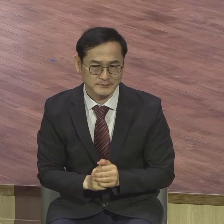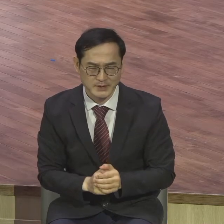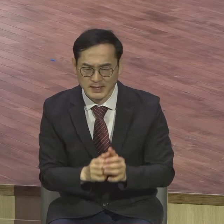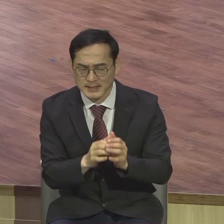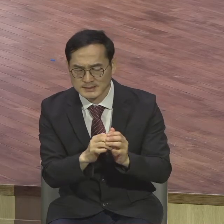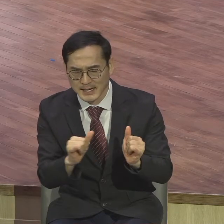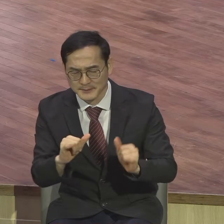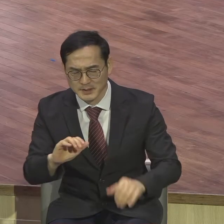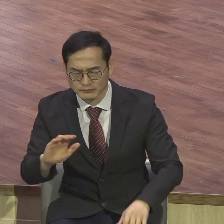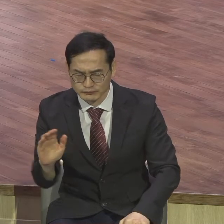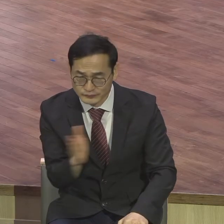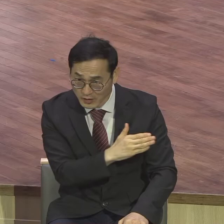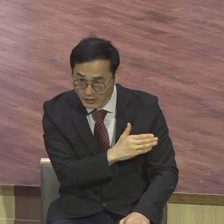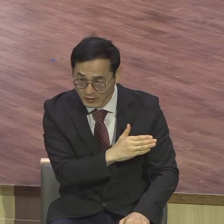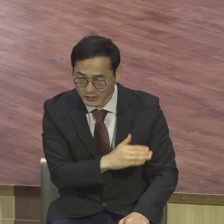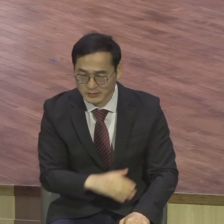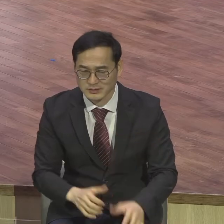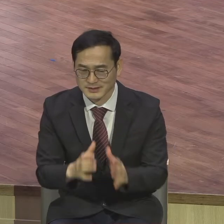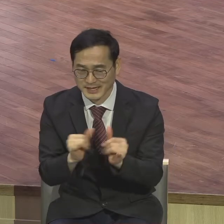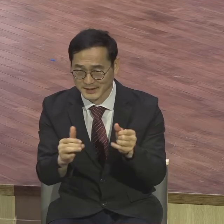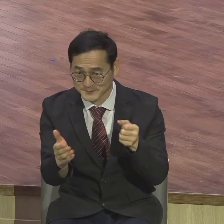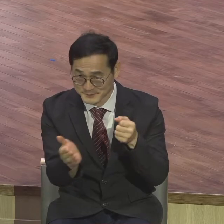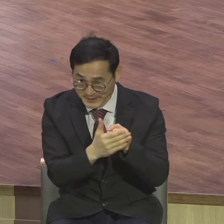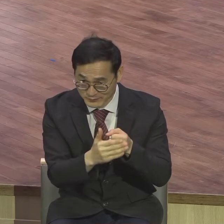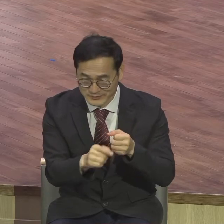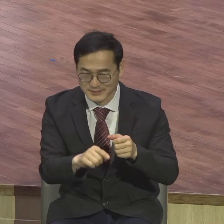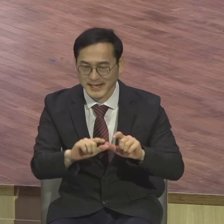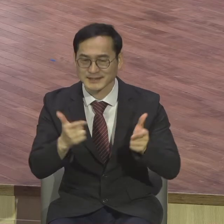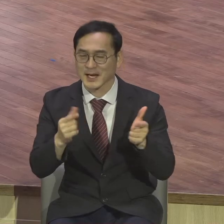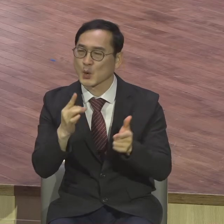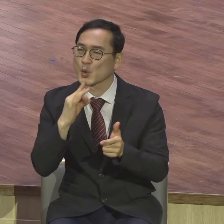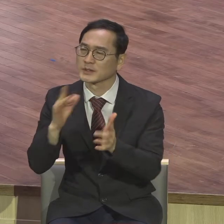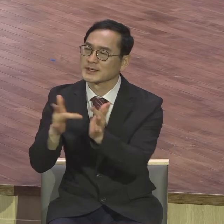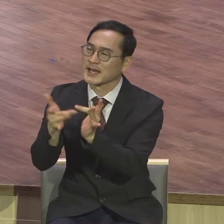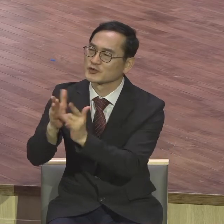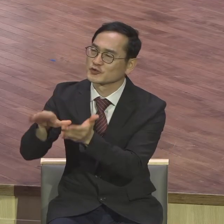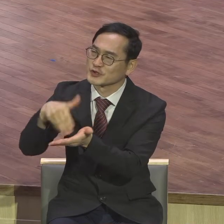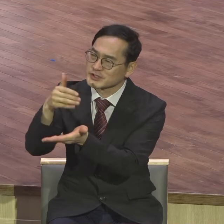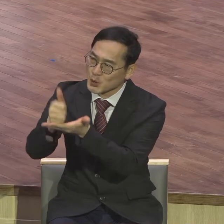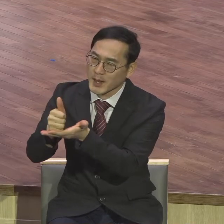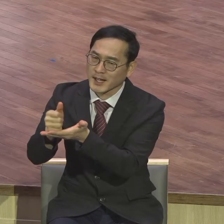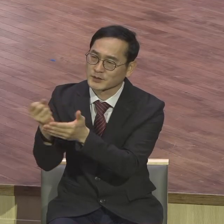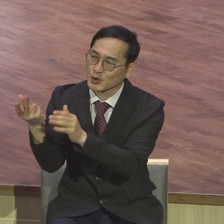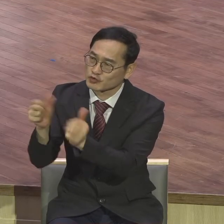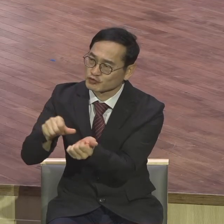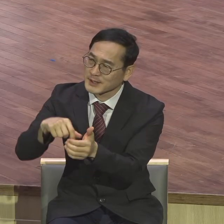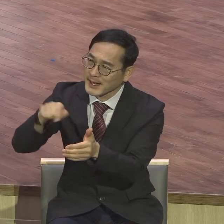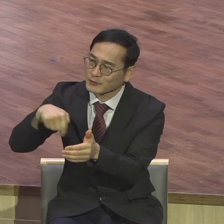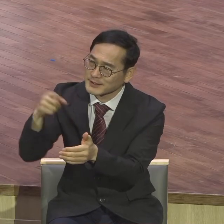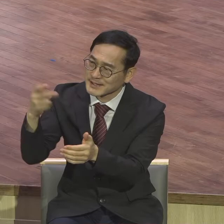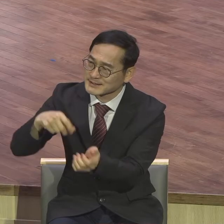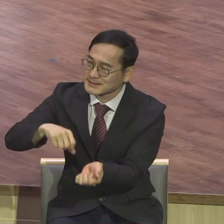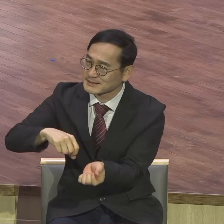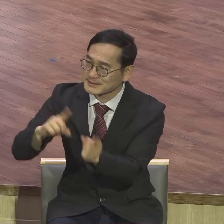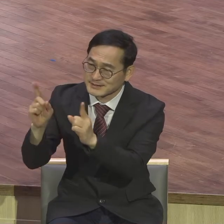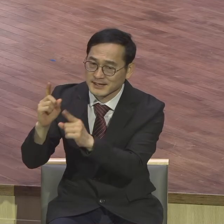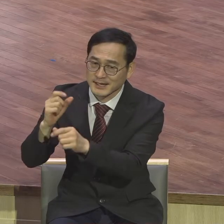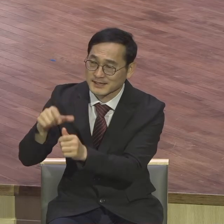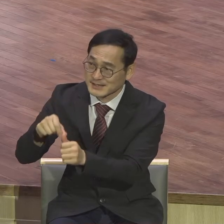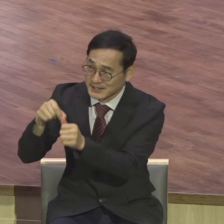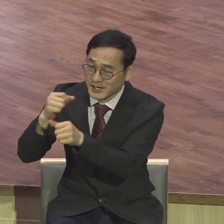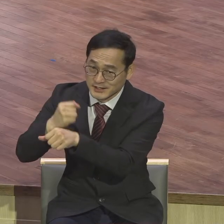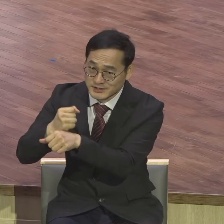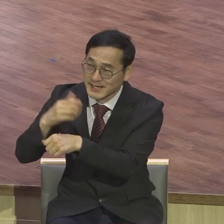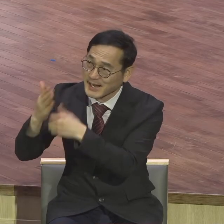사람들에게서 난 것도 아니요, 사람으로 말미암은 것도 아니요, 오직 예수 그리스도와 그를 죽은 자 가운데서 살리신 하나님